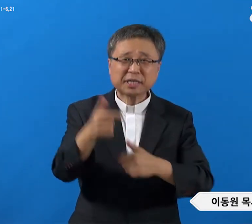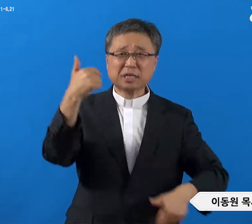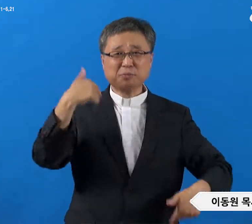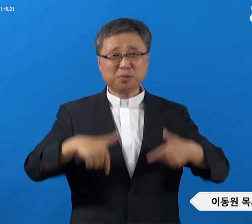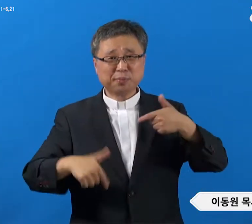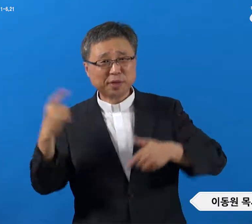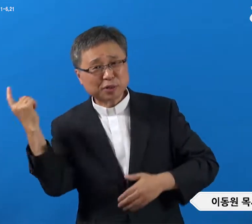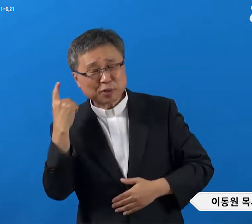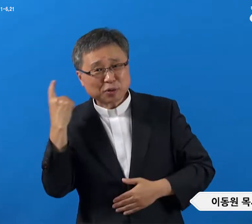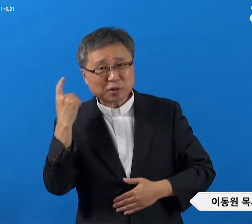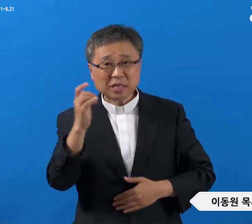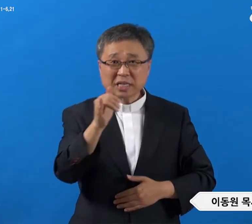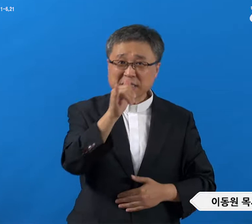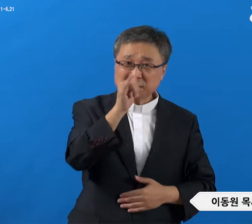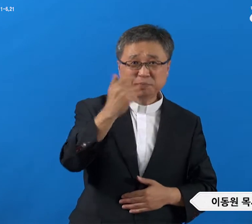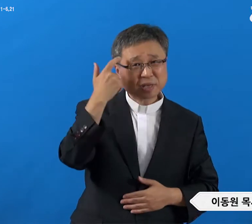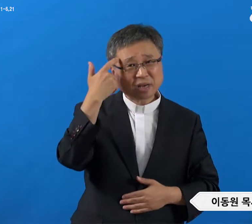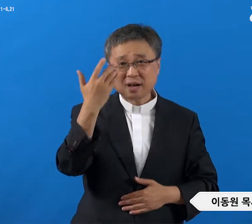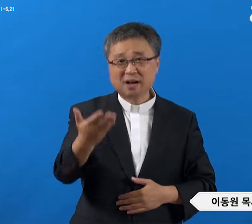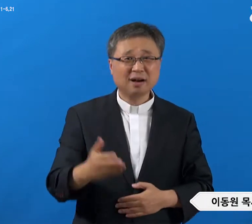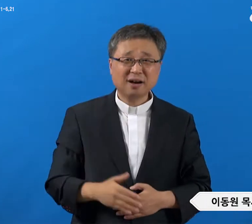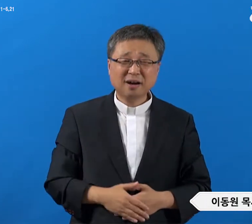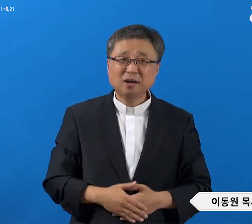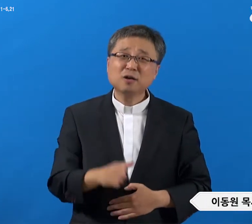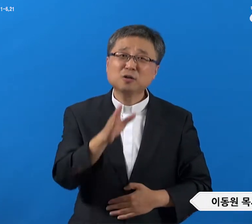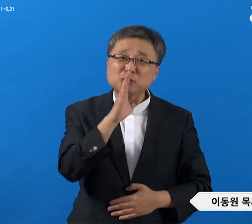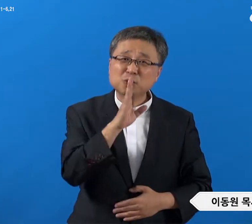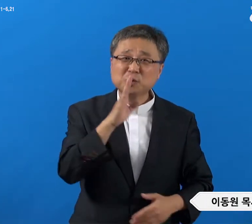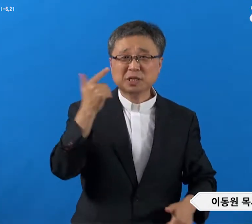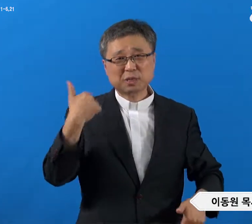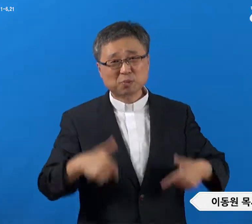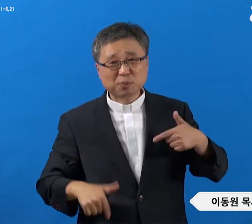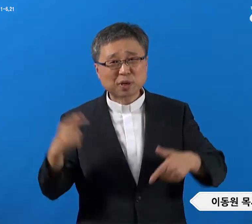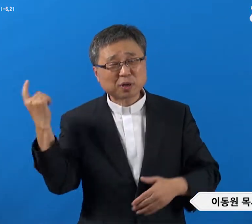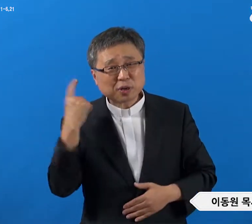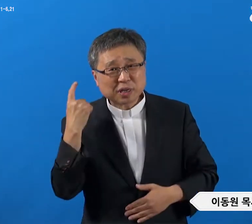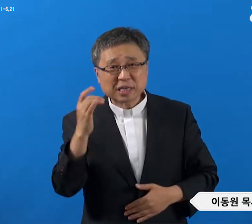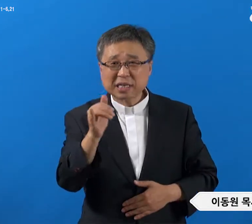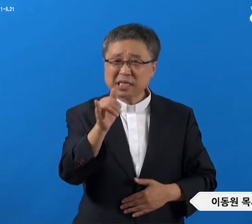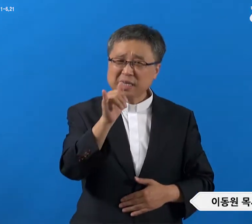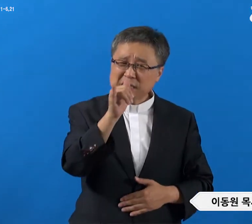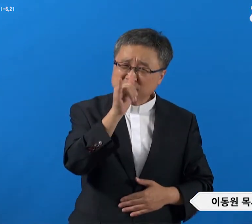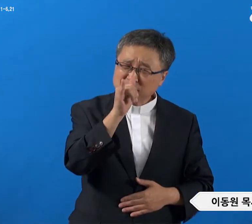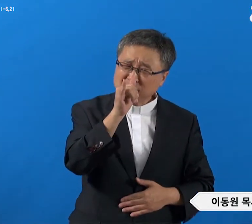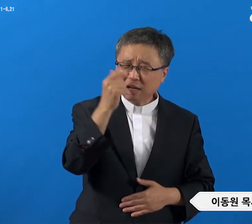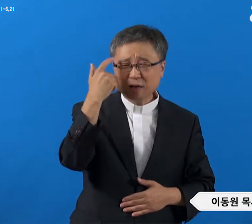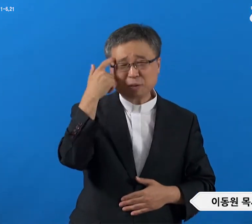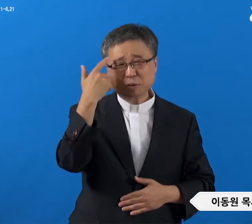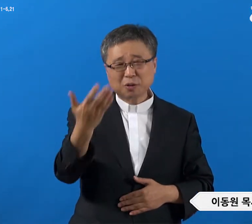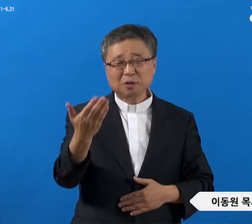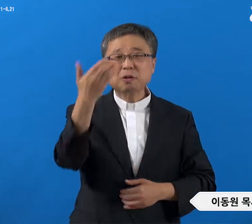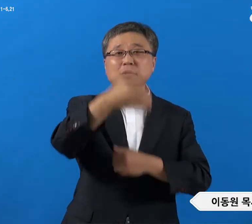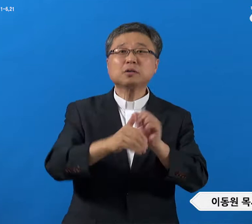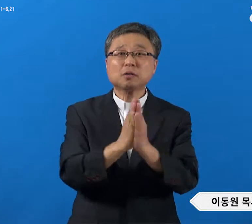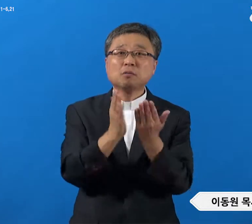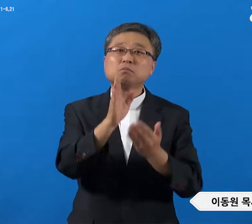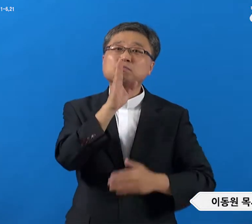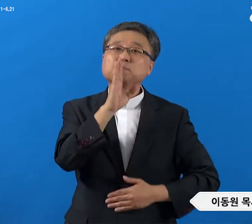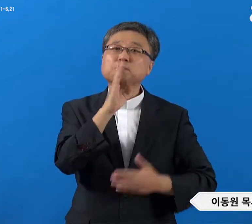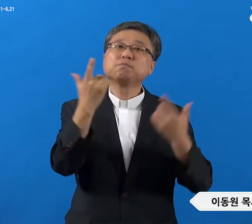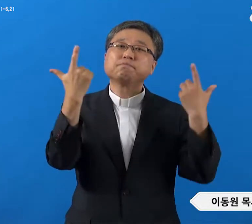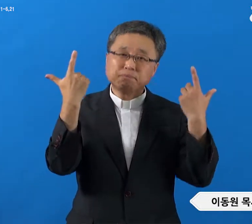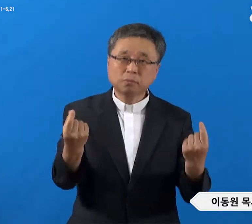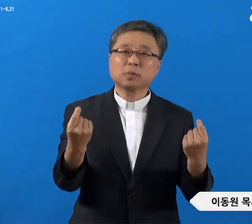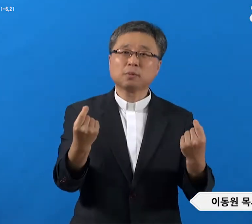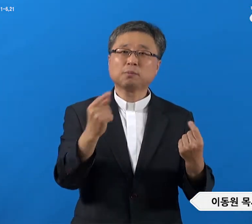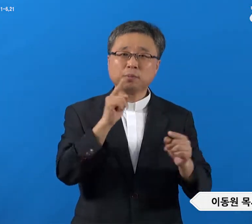소식 있기나 할까요? 정말 기쁨의 소식은 있기나 한 것일까요? 성경은 그렇다고